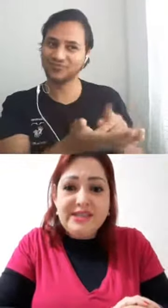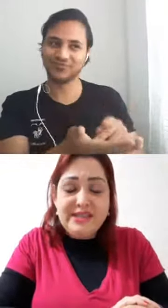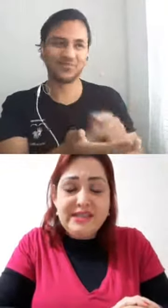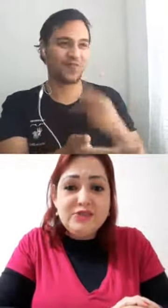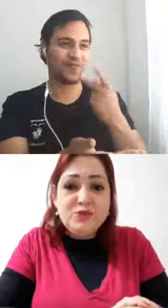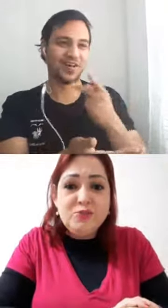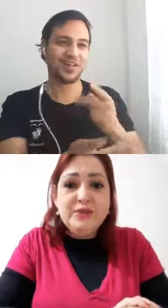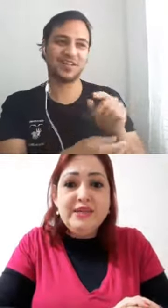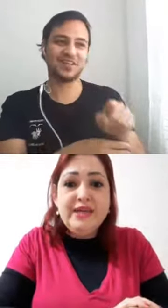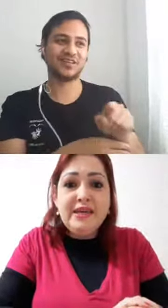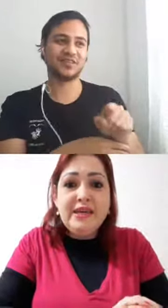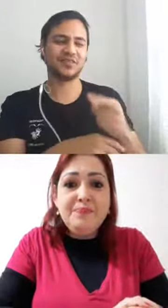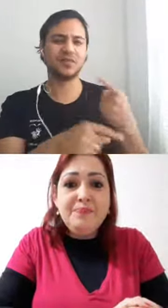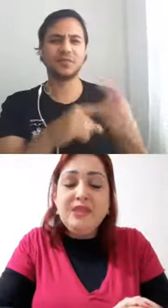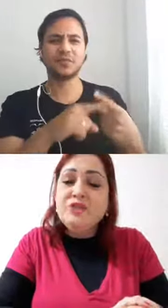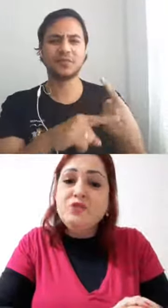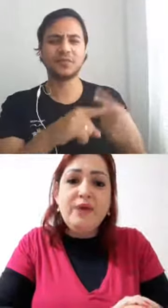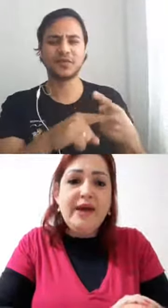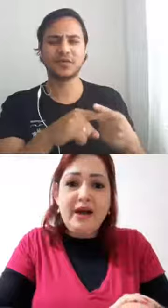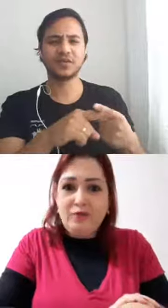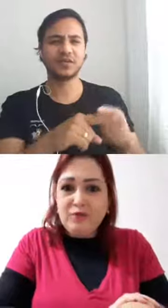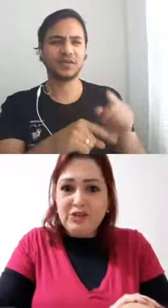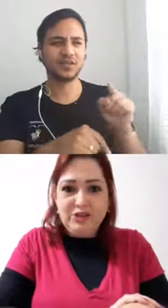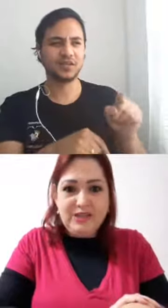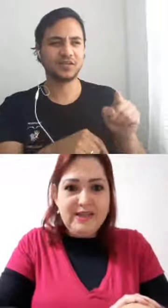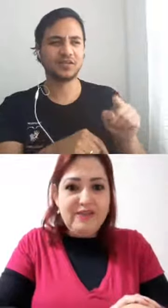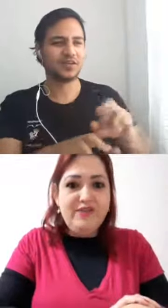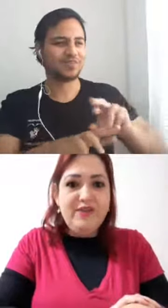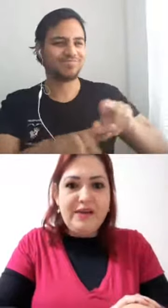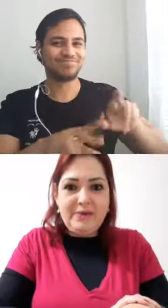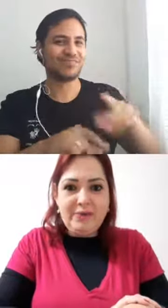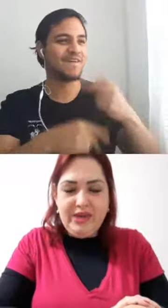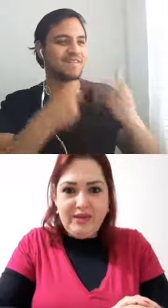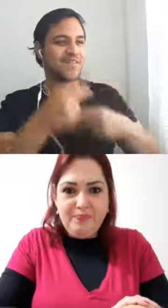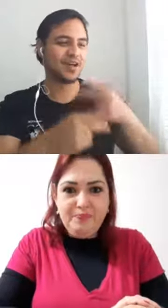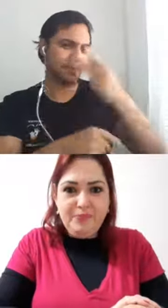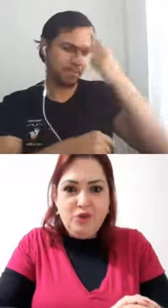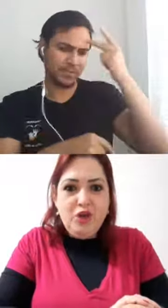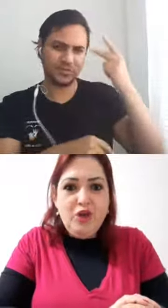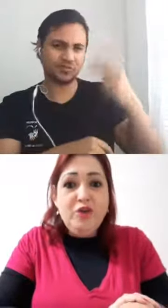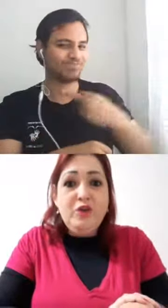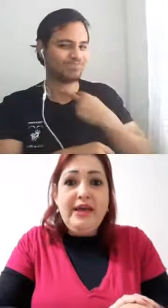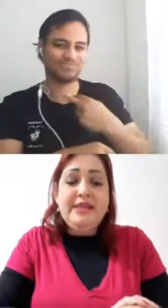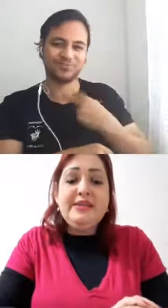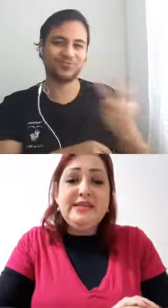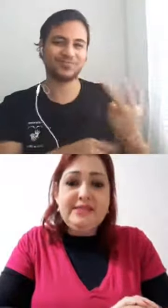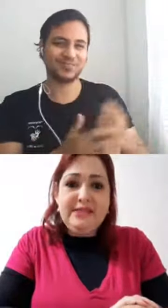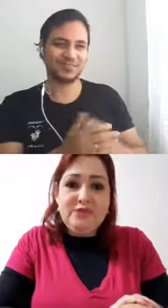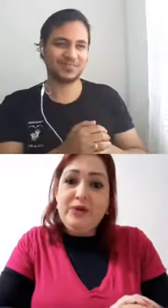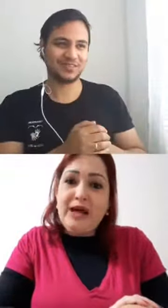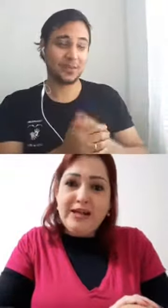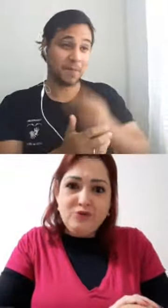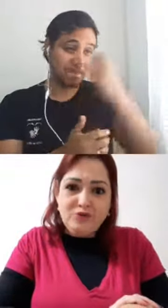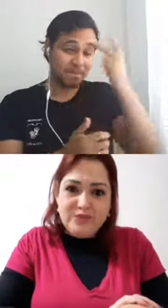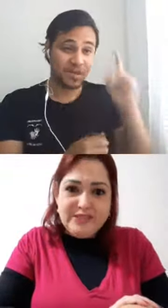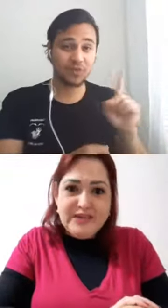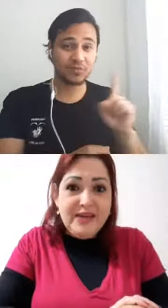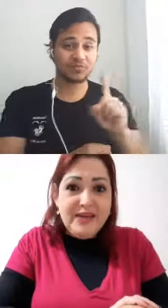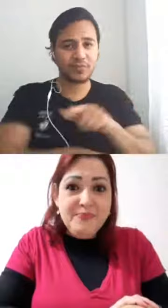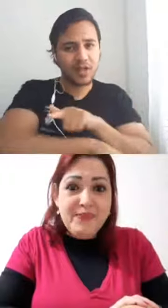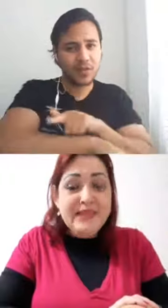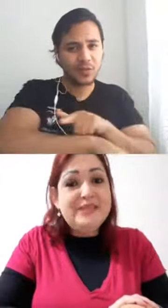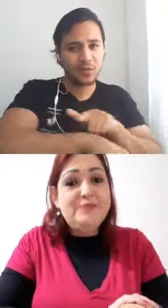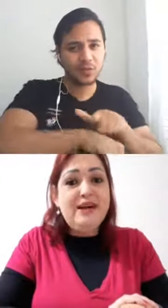disse isso porque isso não é algo que a gente deve falar para alguém. Ela quis ser educada com